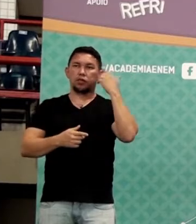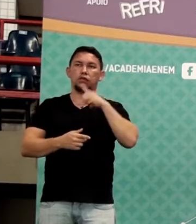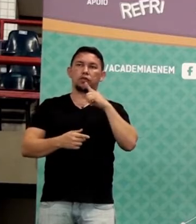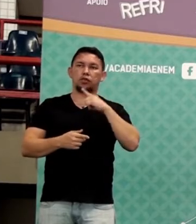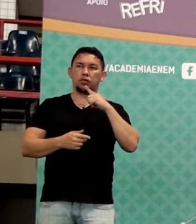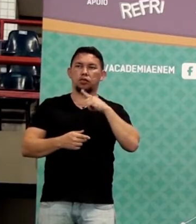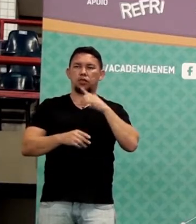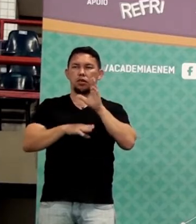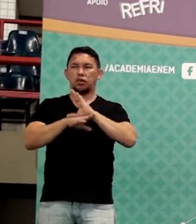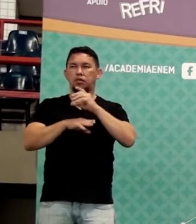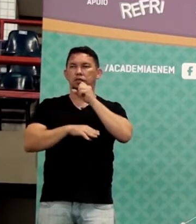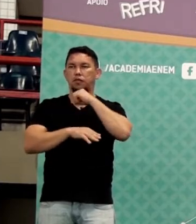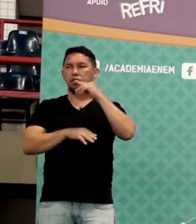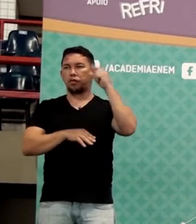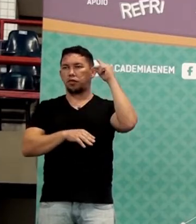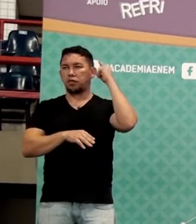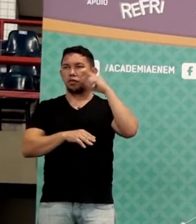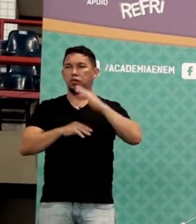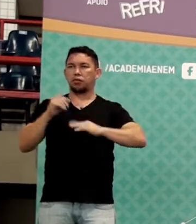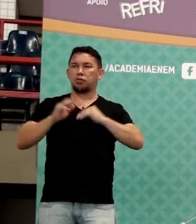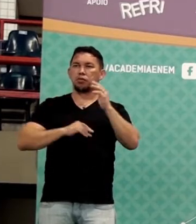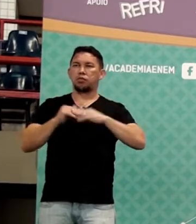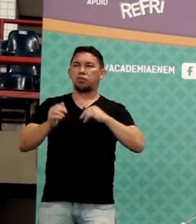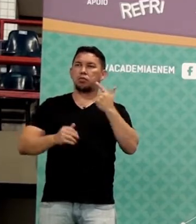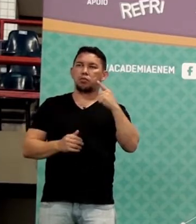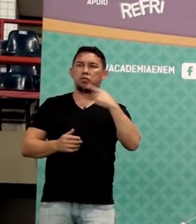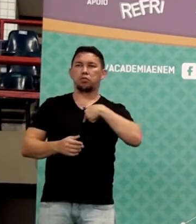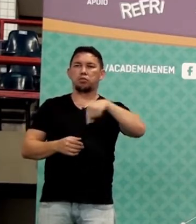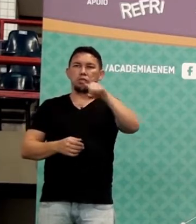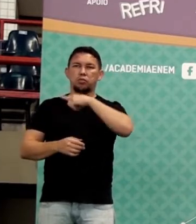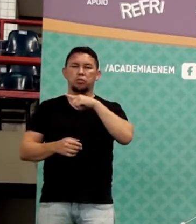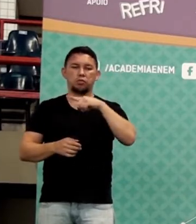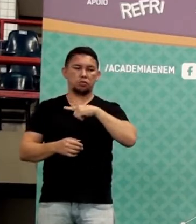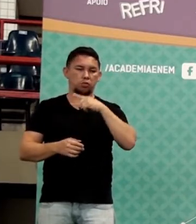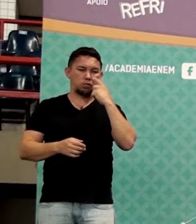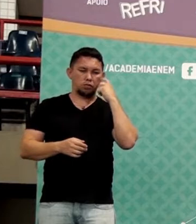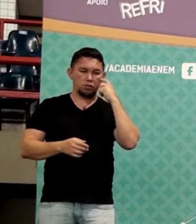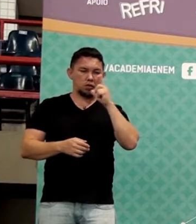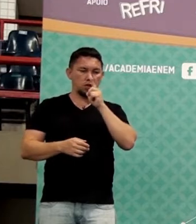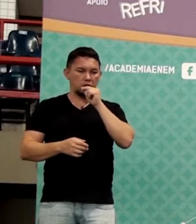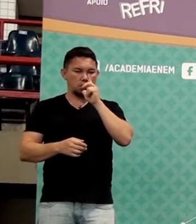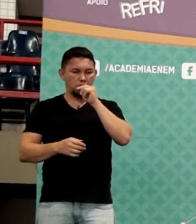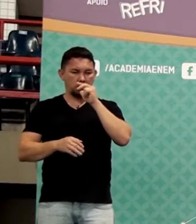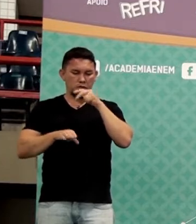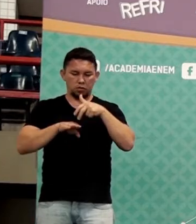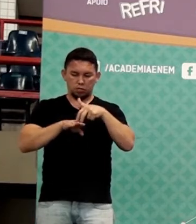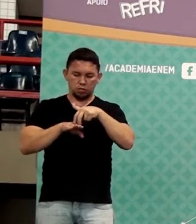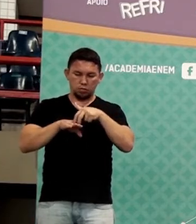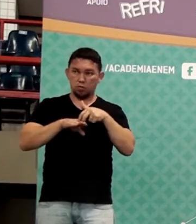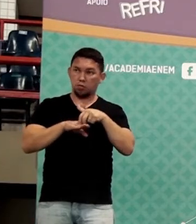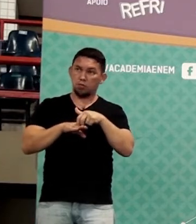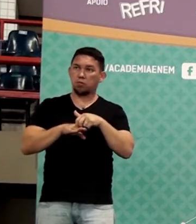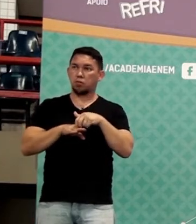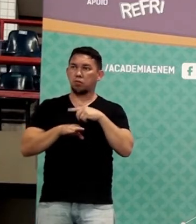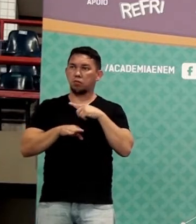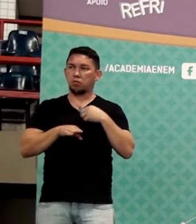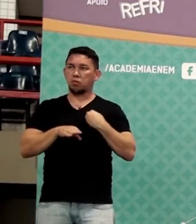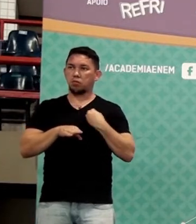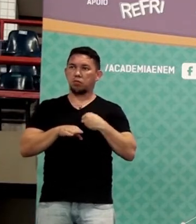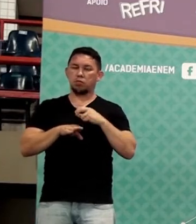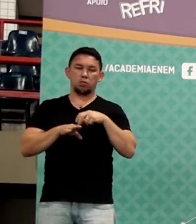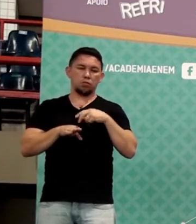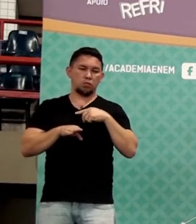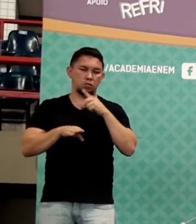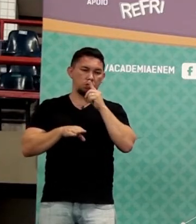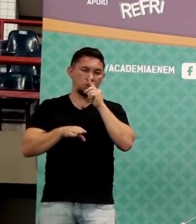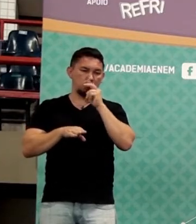povo primitivo, eles não tinham técnica, nem todos tinham, que a gente tem de se equilibrar em cima da água. Então muitos pegava